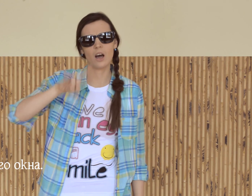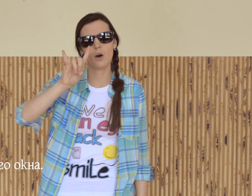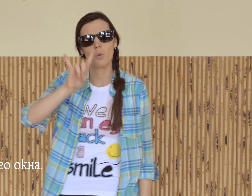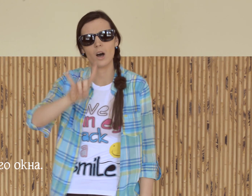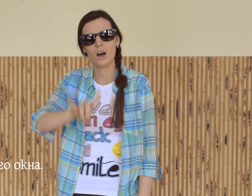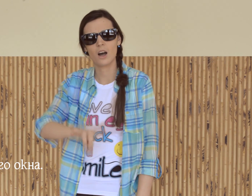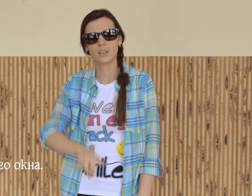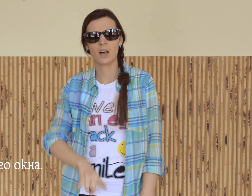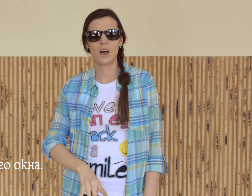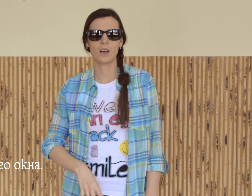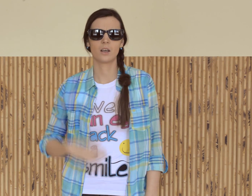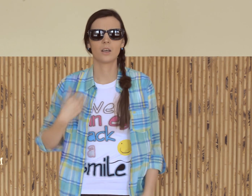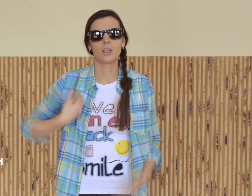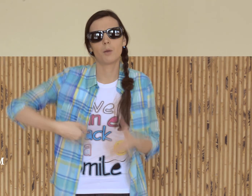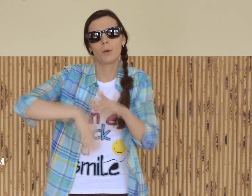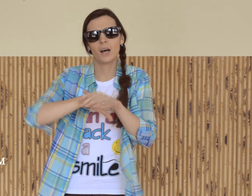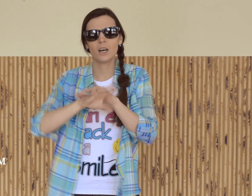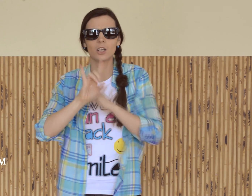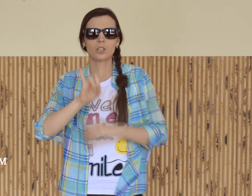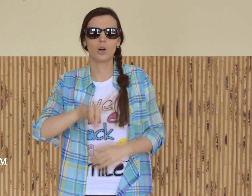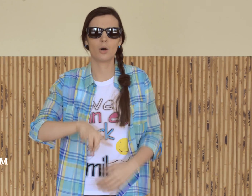одинокого окна. Я под окном.